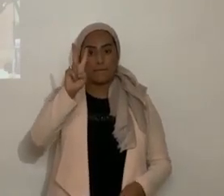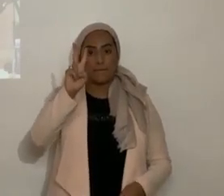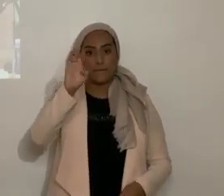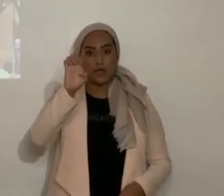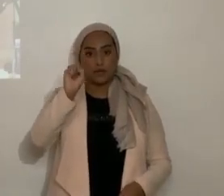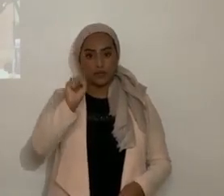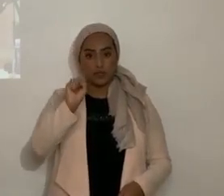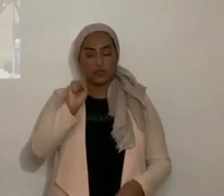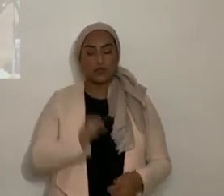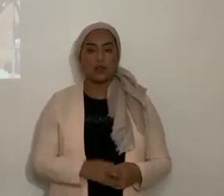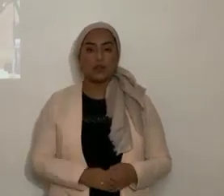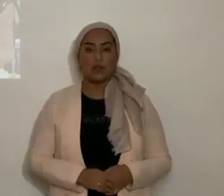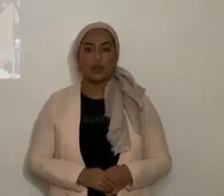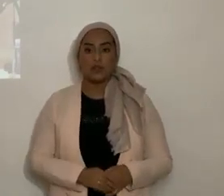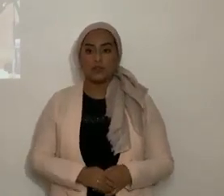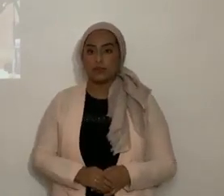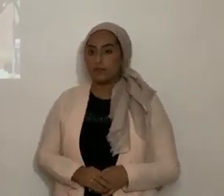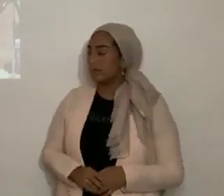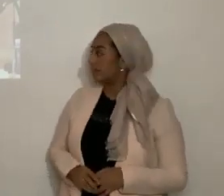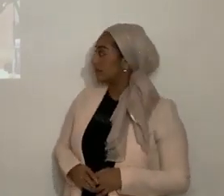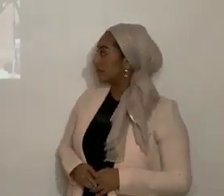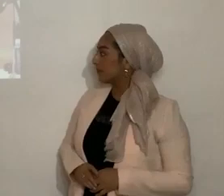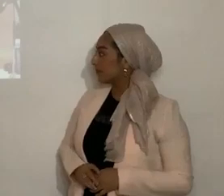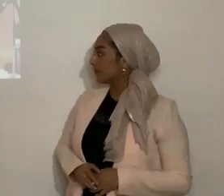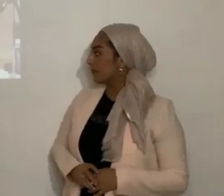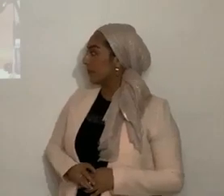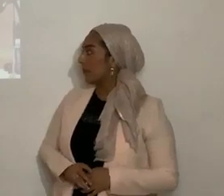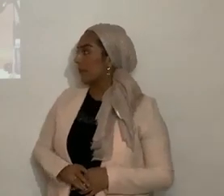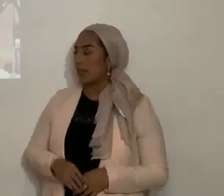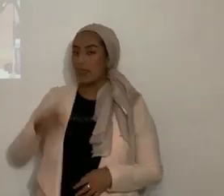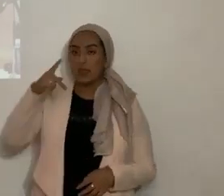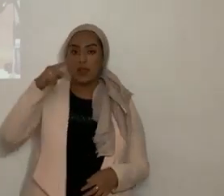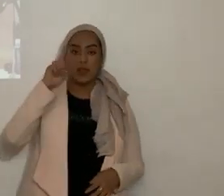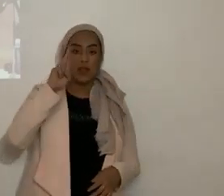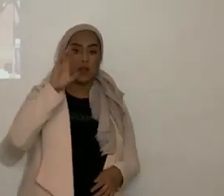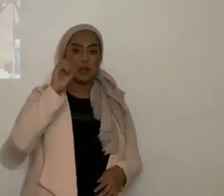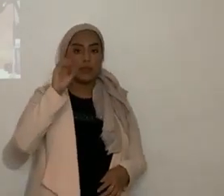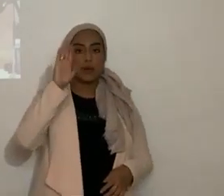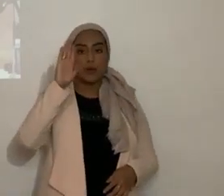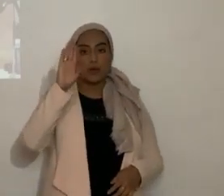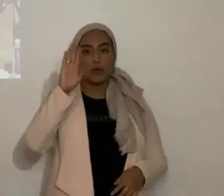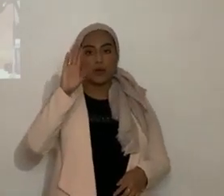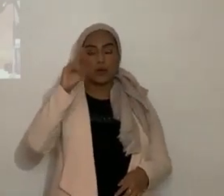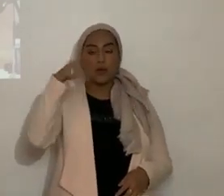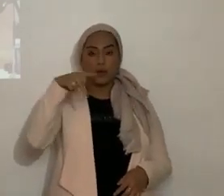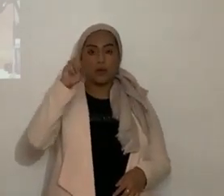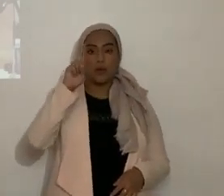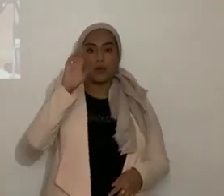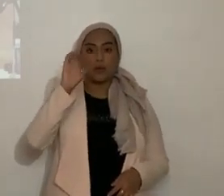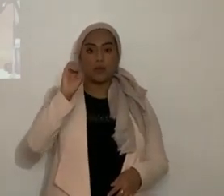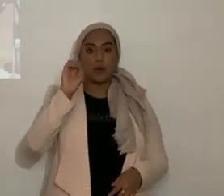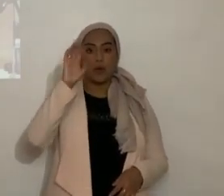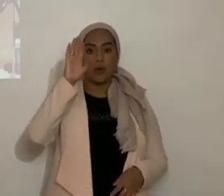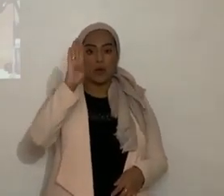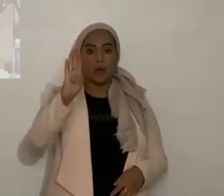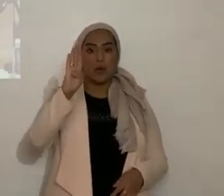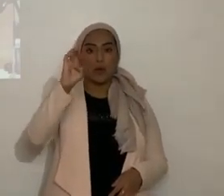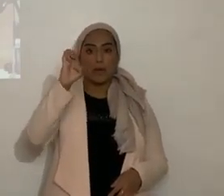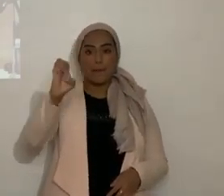Proverbios. Pero vamos a repasarla. ¿Sí? Proverbios 28, capítulo 28, verso